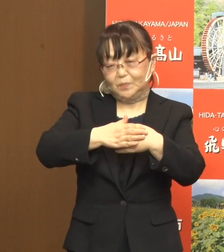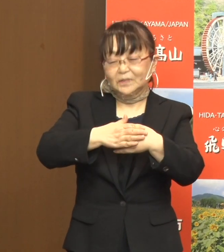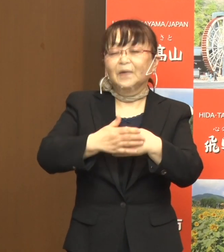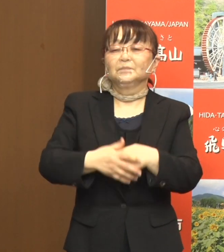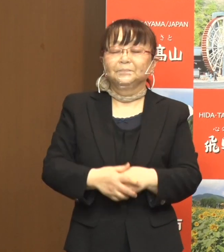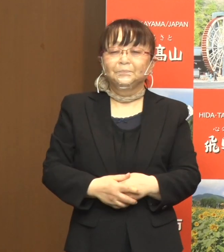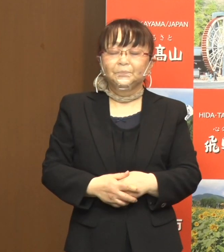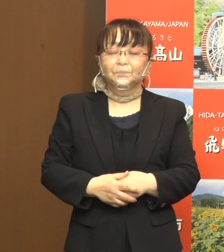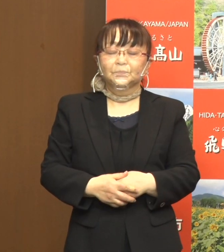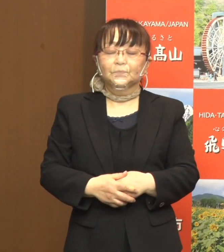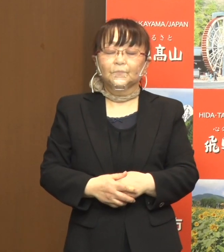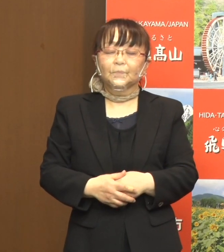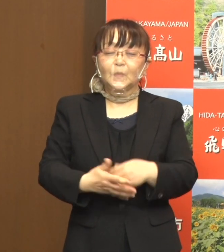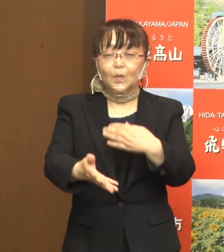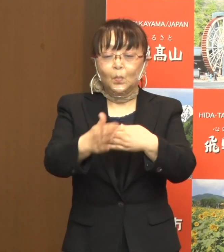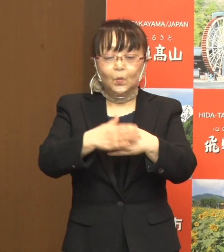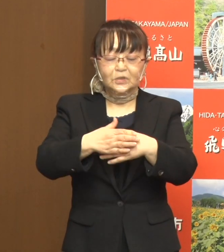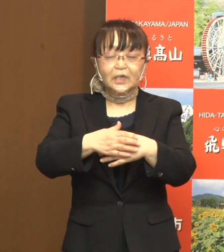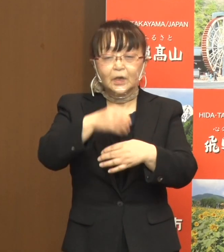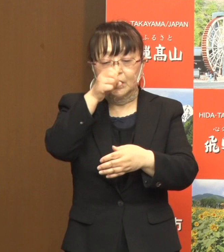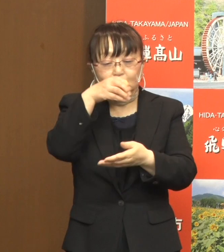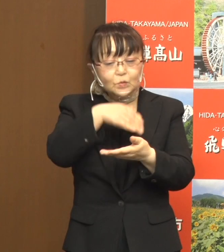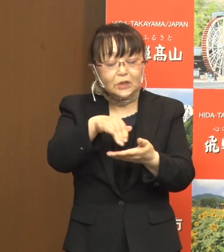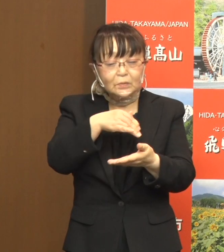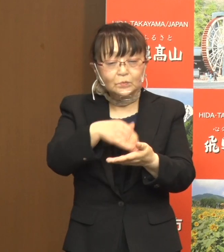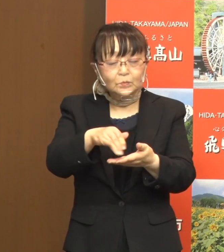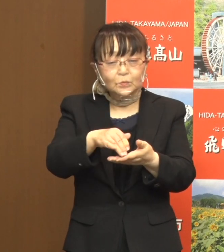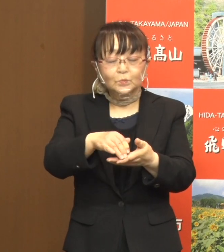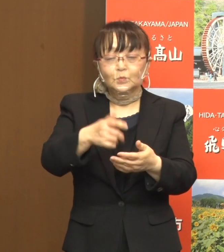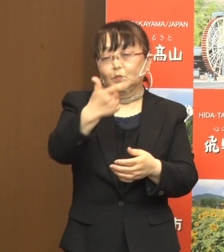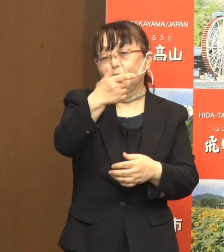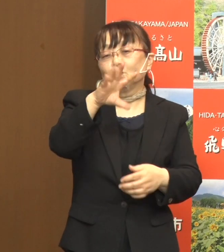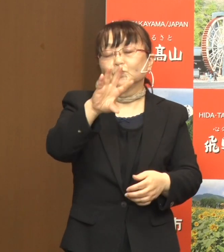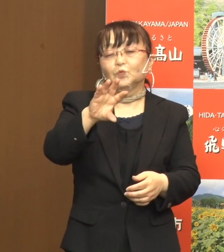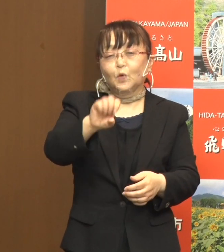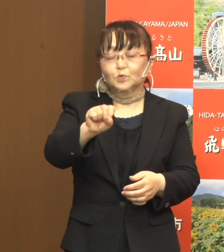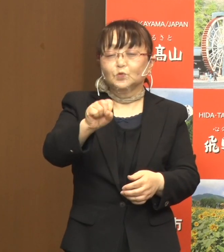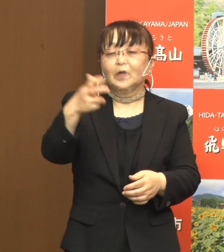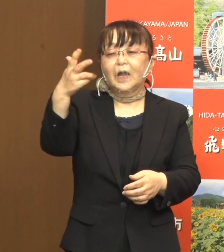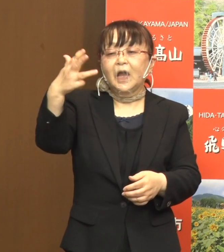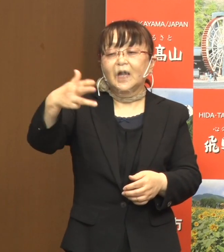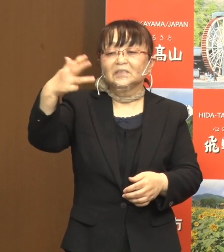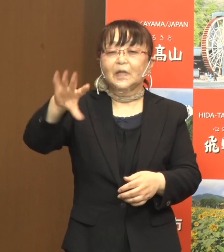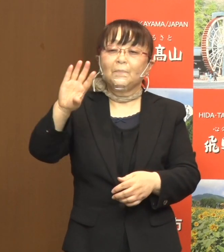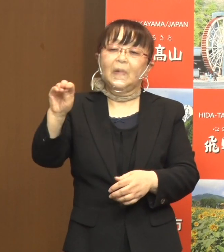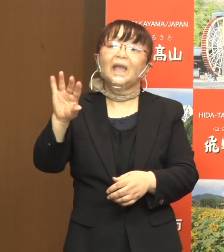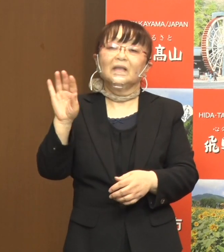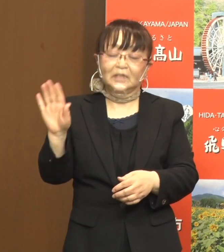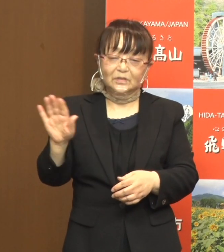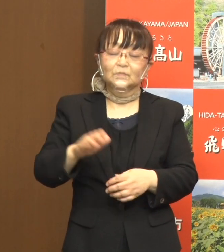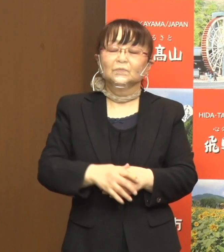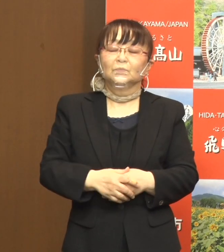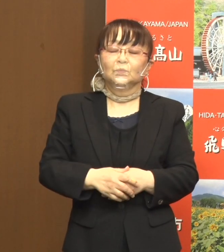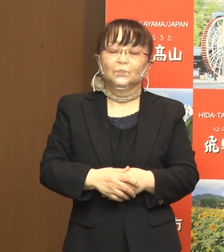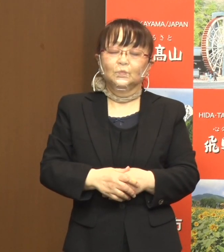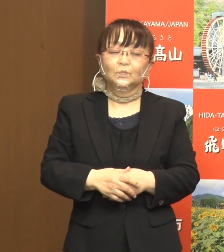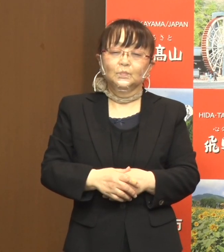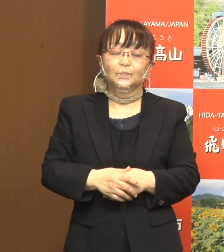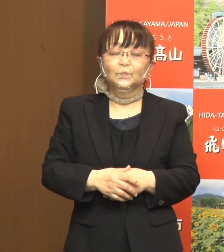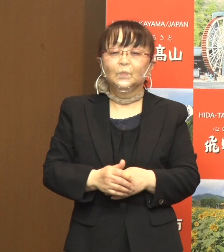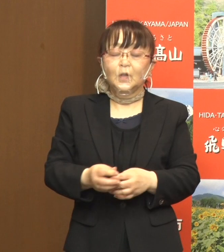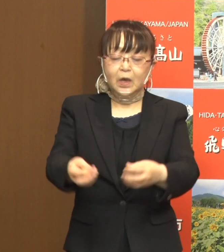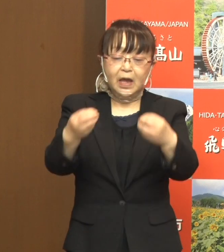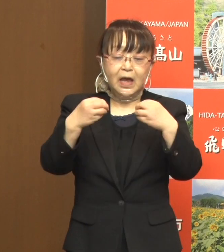今回の補正予算の総額は6億8千万円でございますno 4号とコロナウイルス